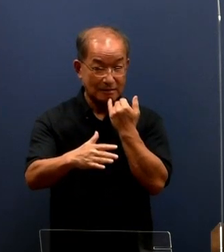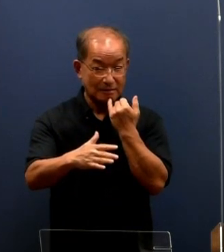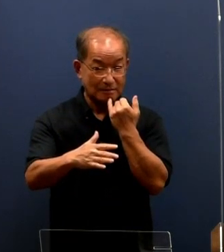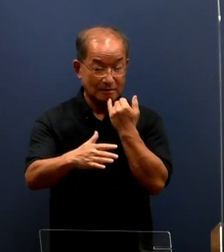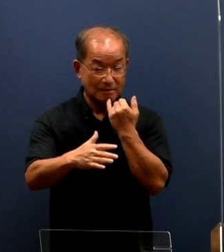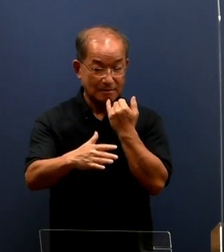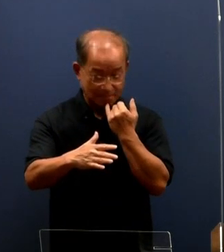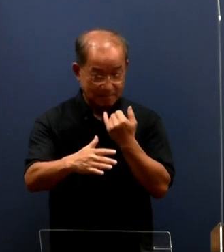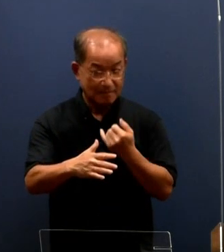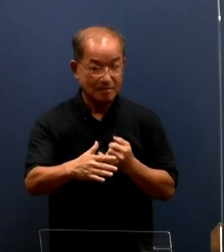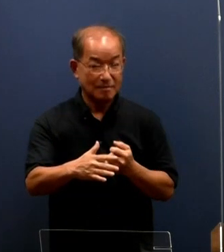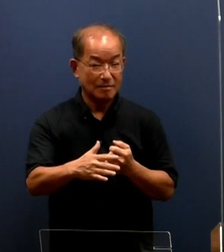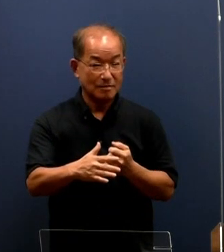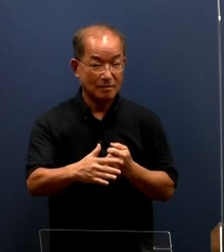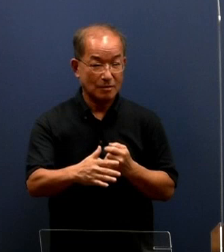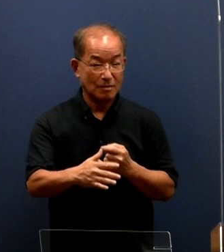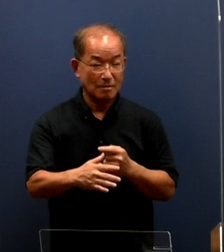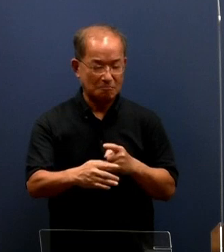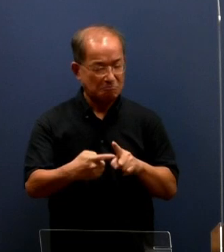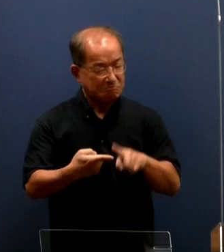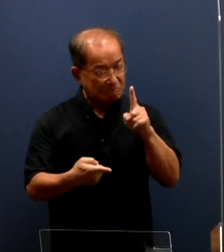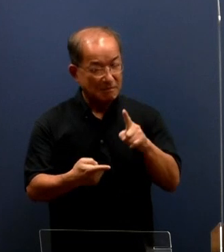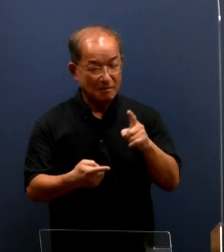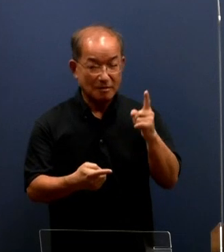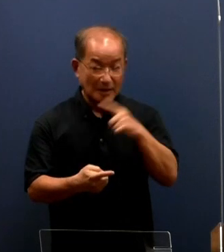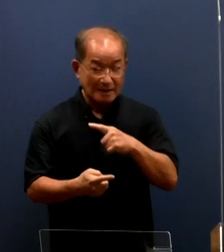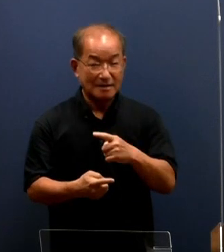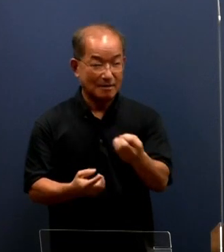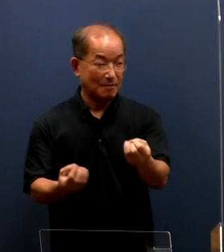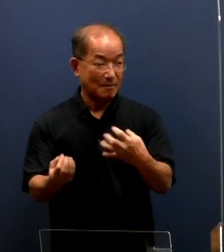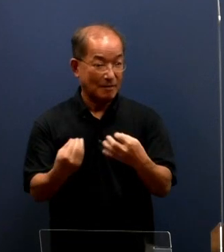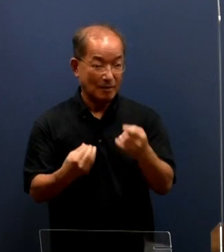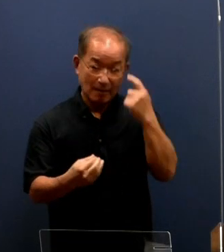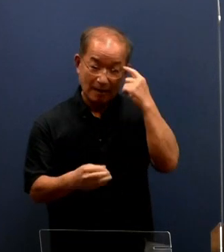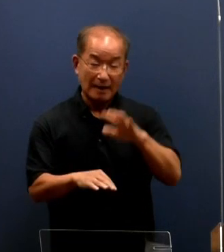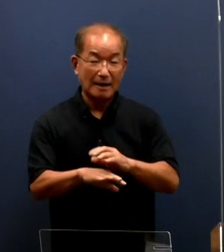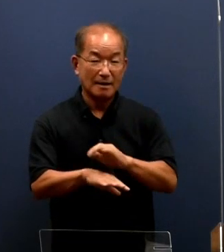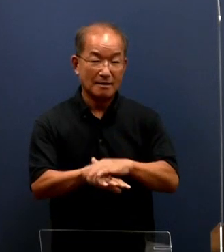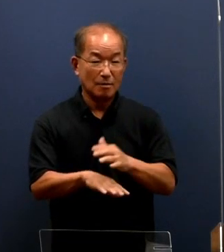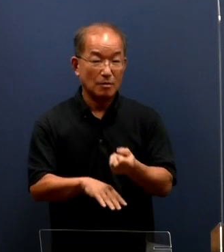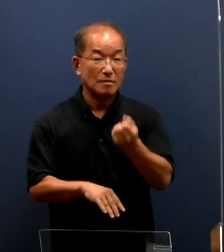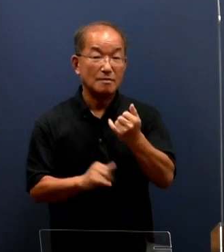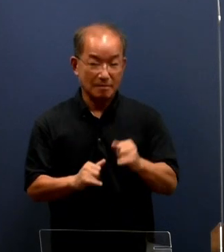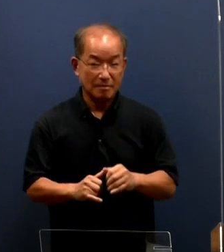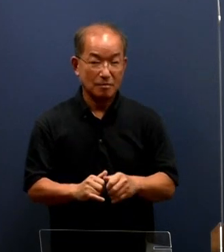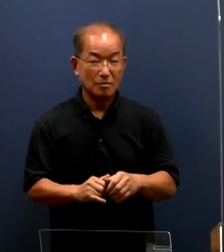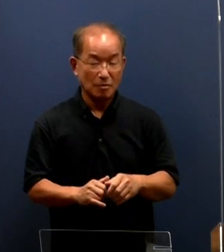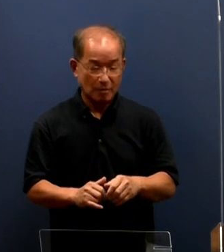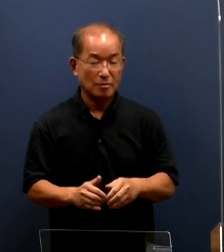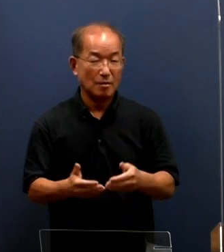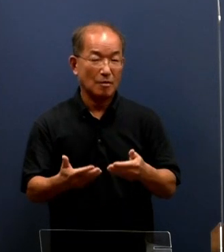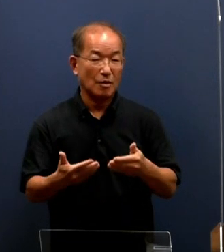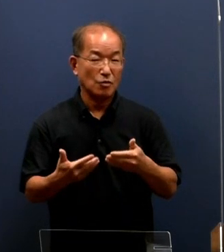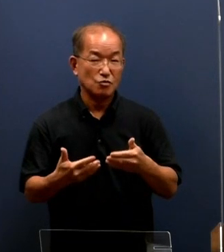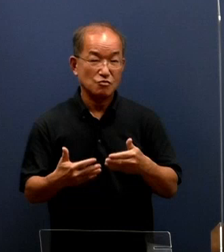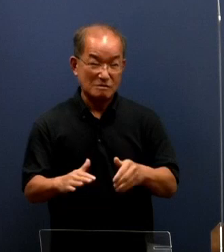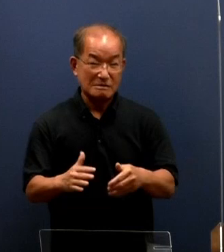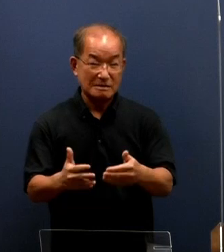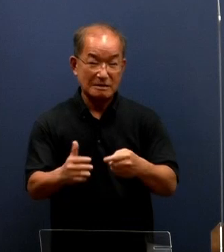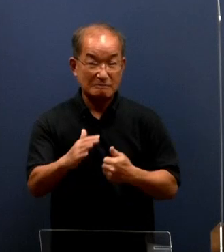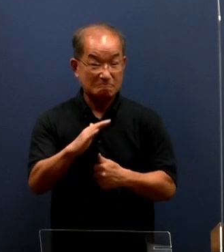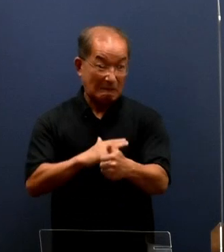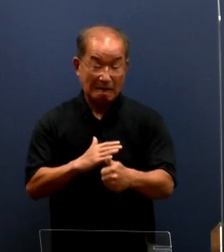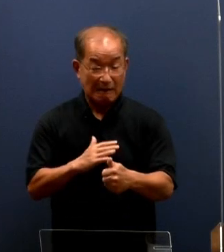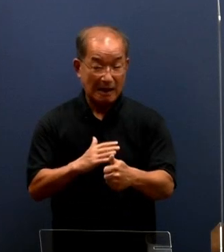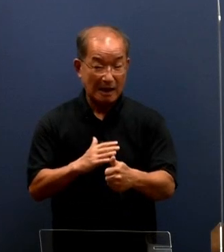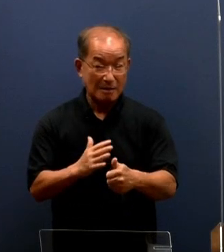られる。そもそも不要不急の外出自粛じゃないかと言われる方だっておられる。つまり不要不急の外出自粛というのは